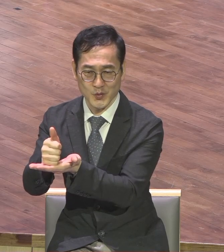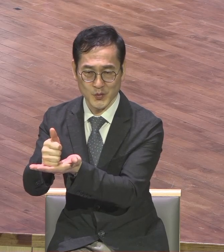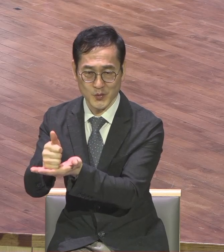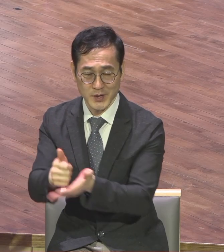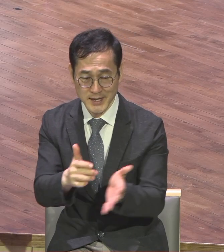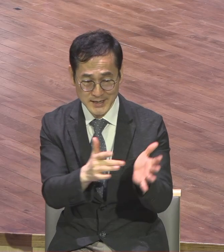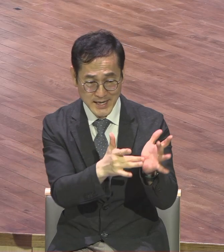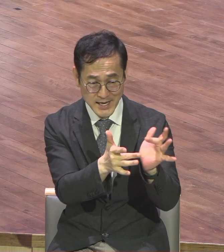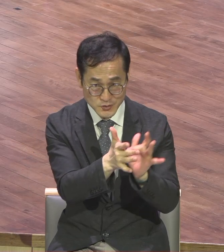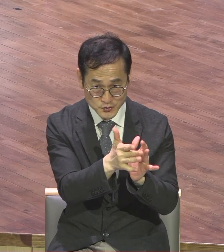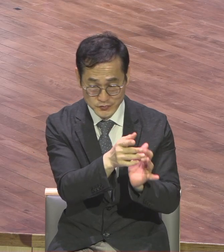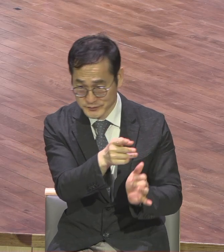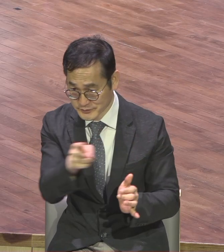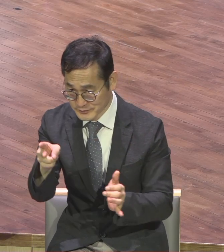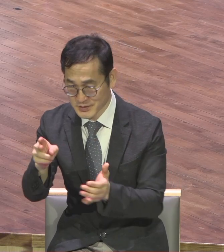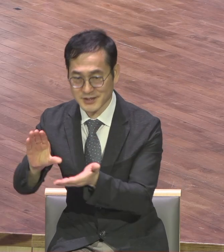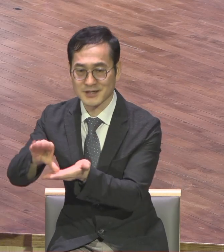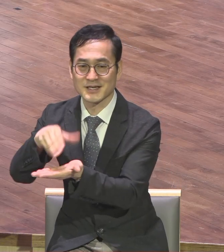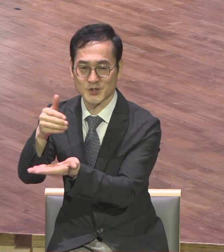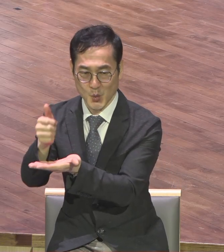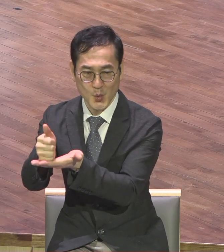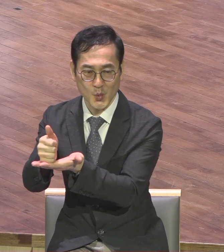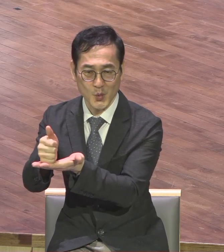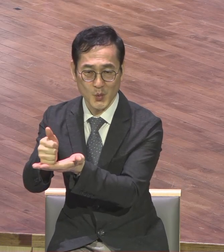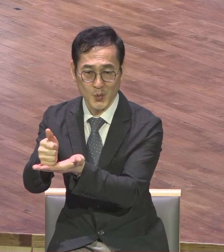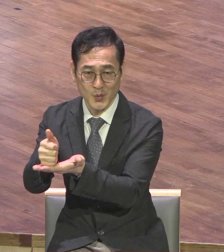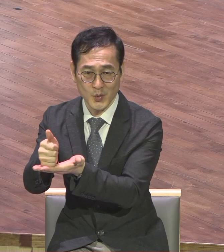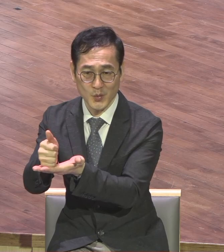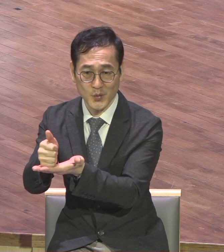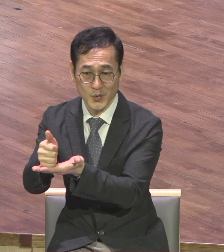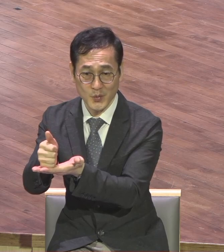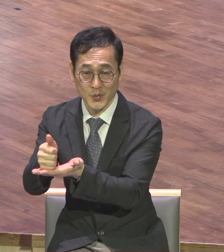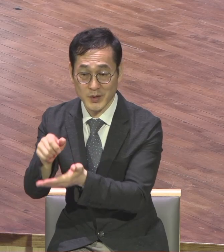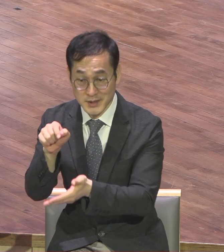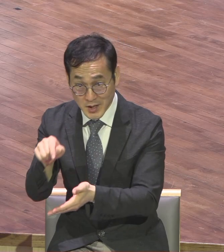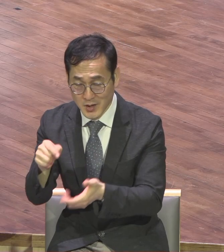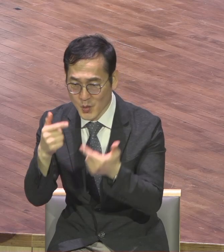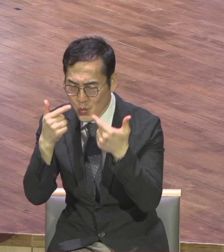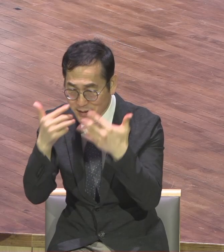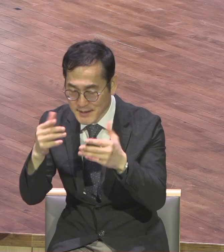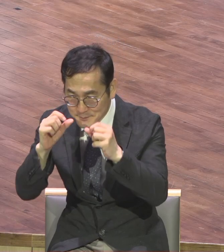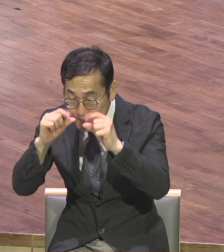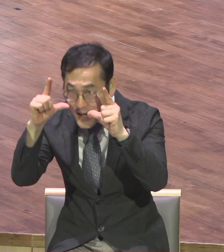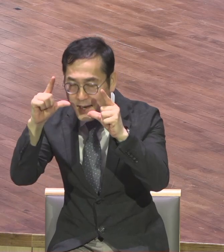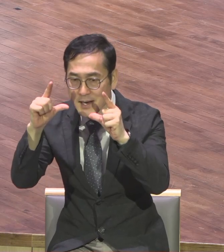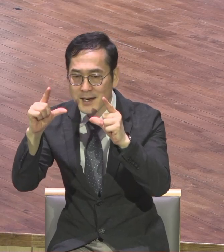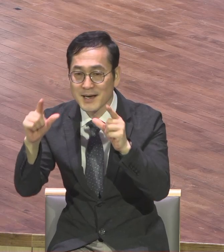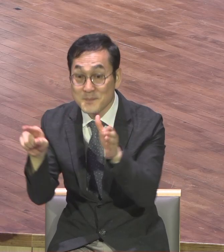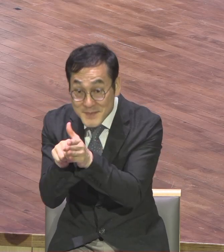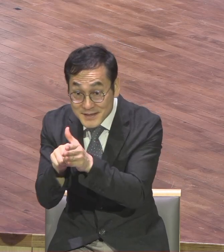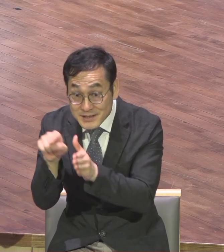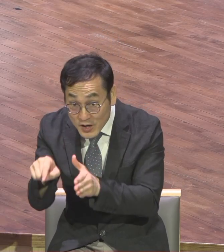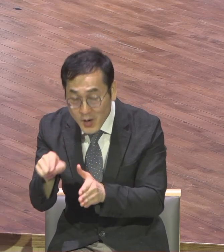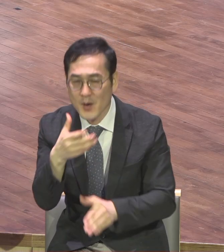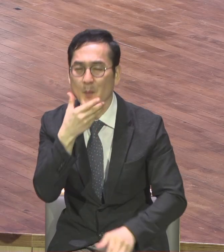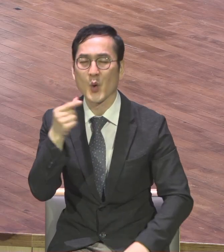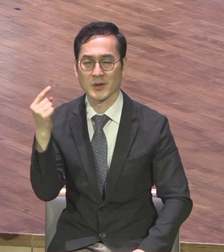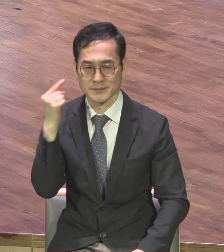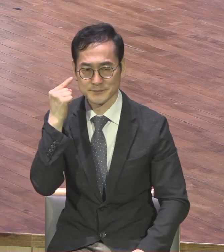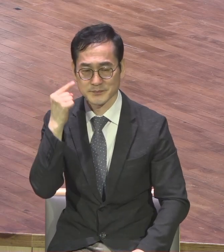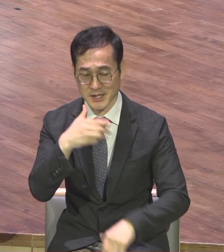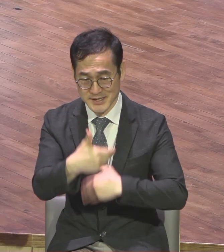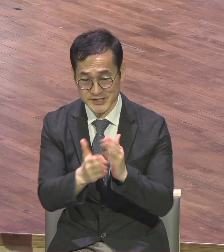예수가 그리스도다 라는 사실을 확실하게 깨달은 겁니다. 성경 66권이